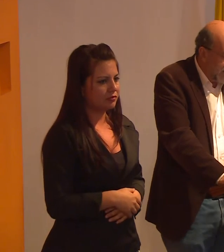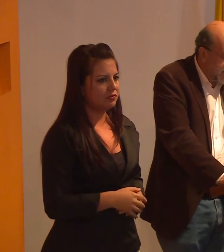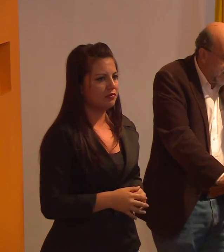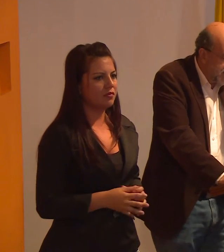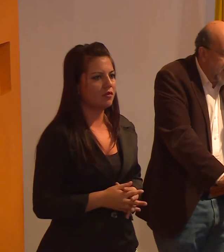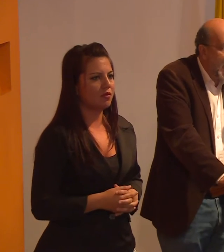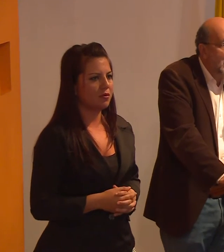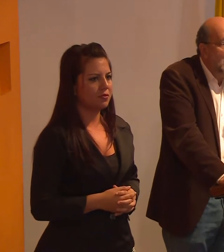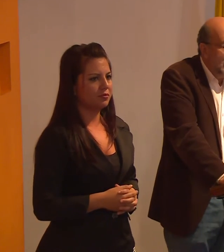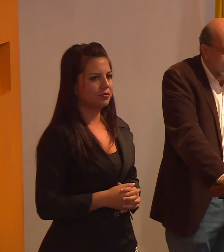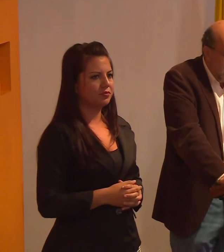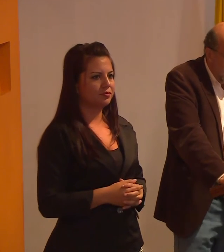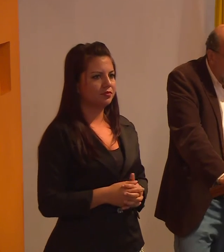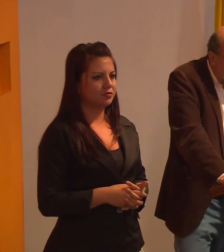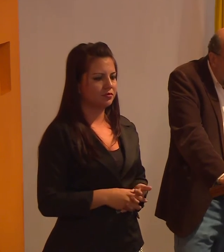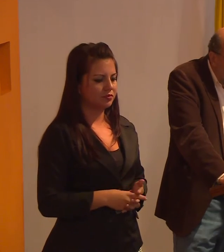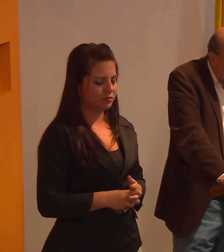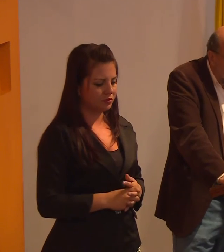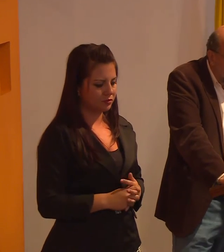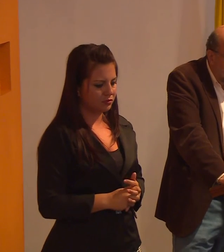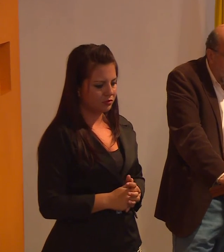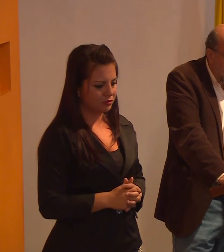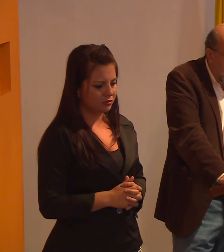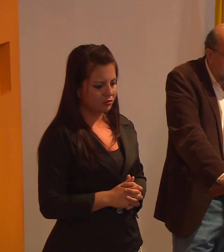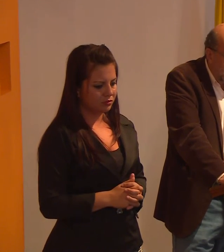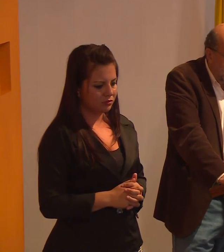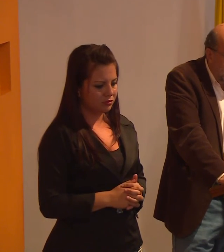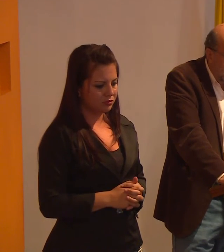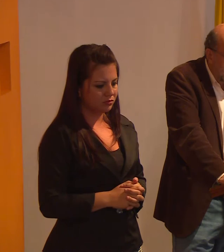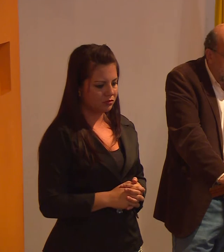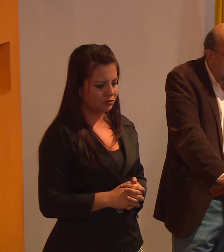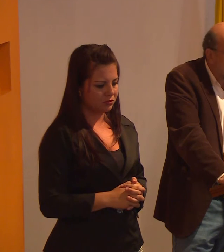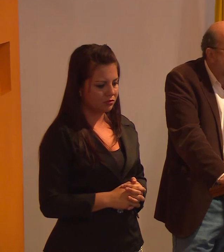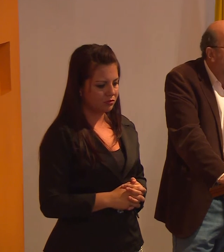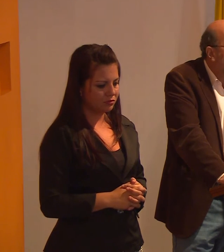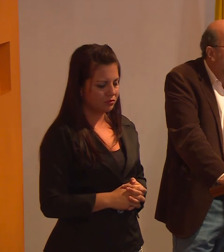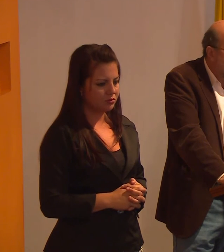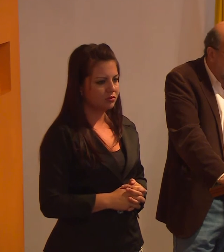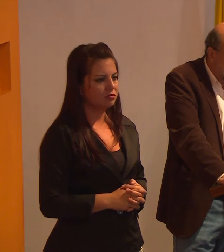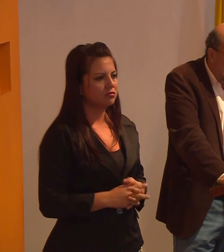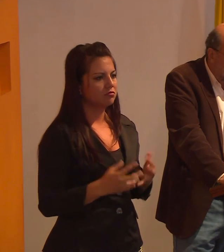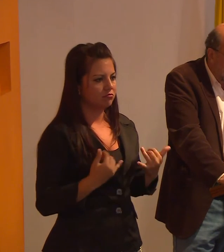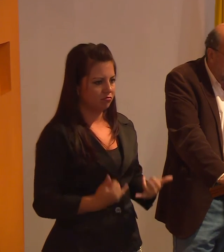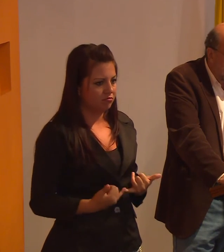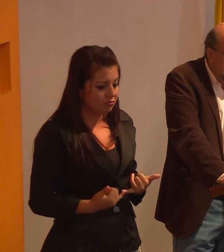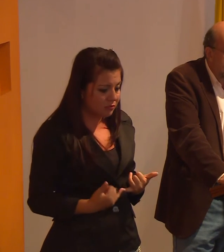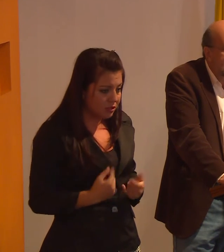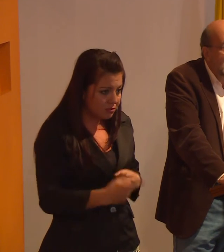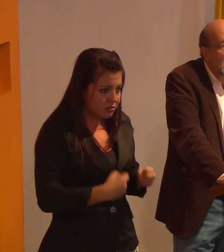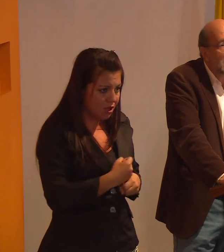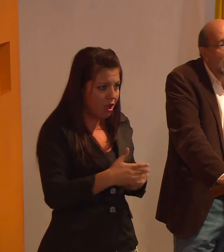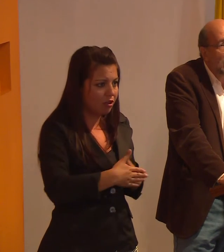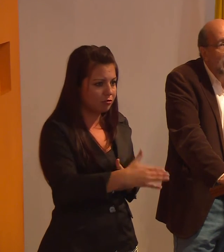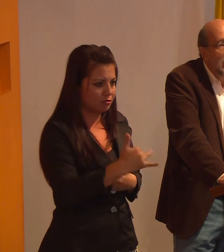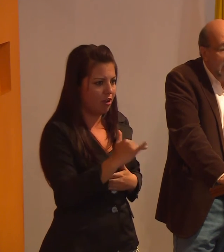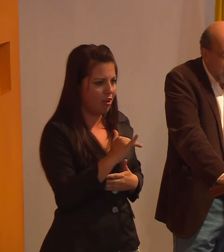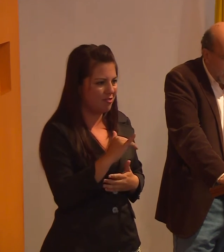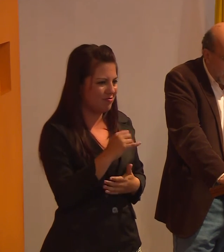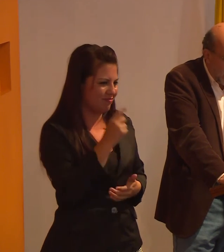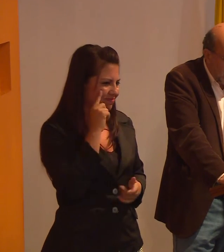Para el presente año, hemos ampliado la partida dispuesta para las actividades de